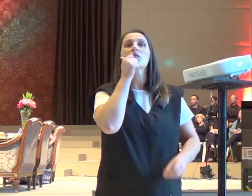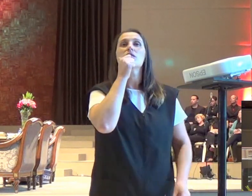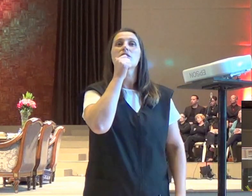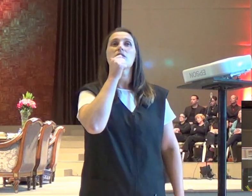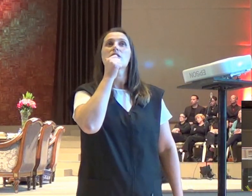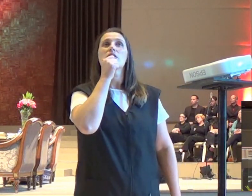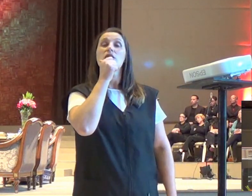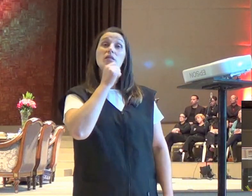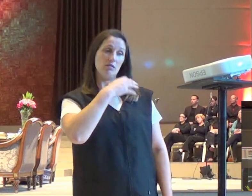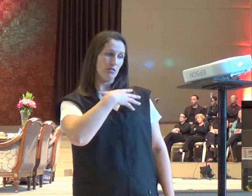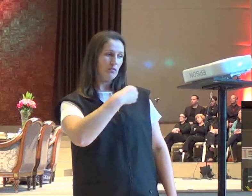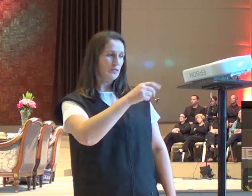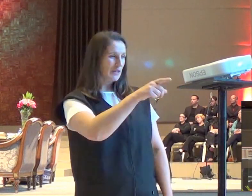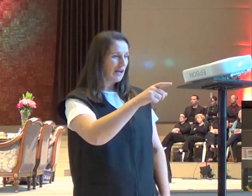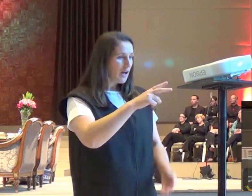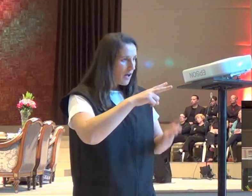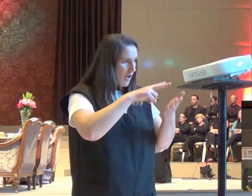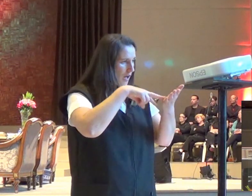já pensou?